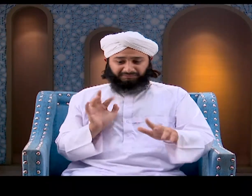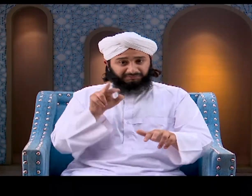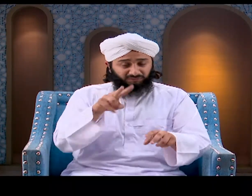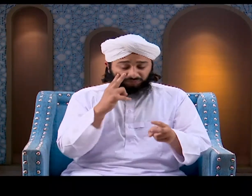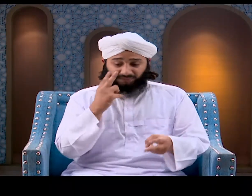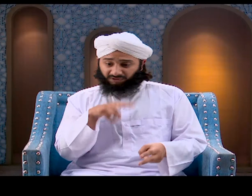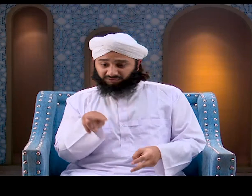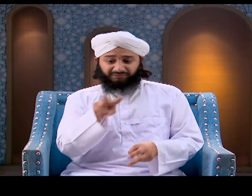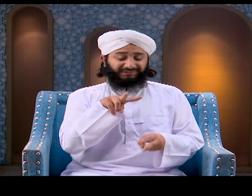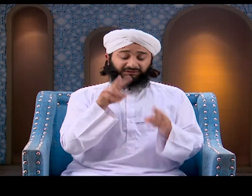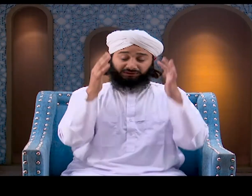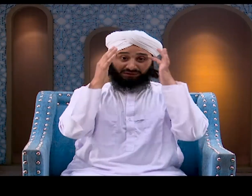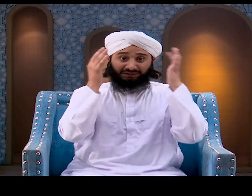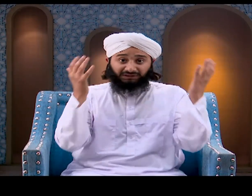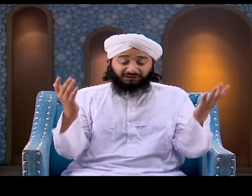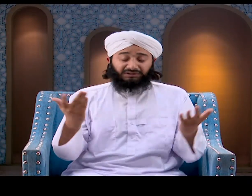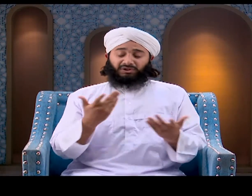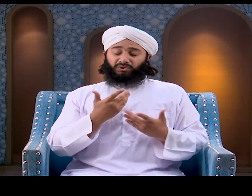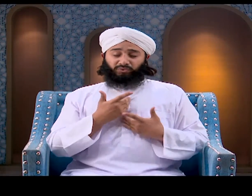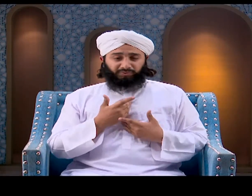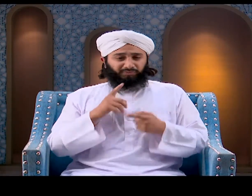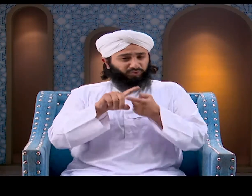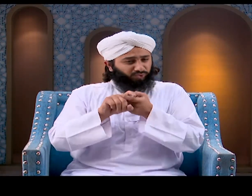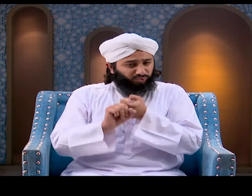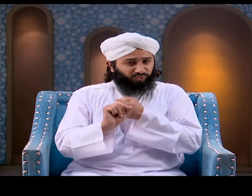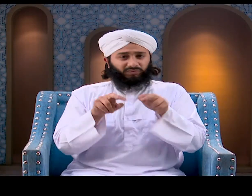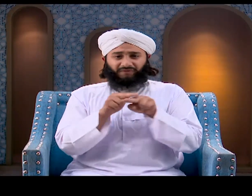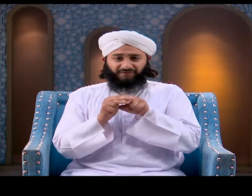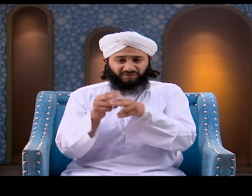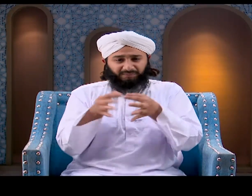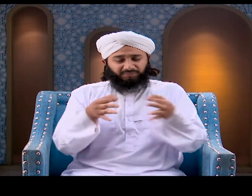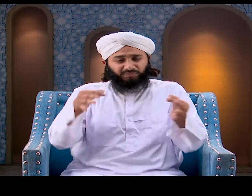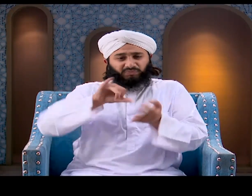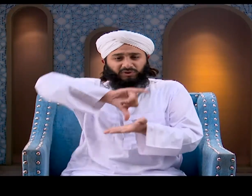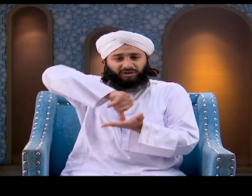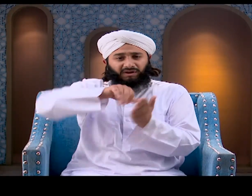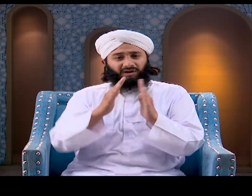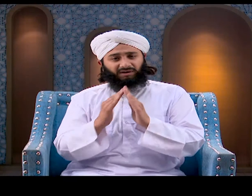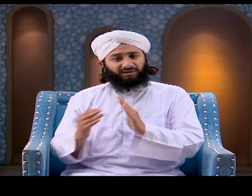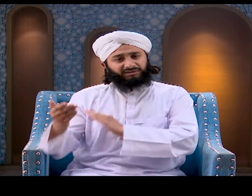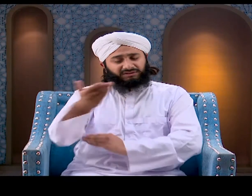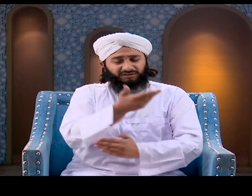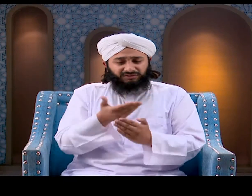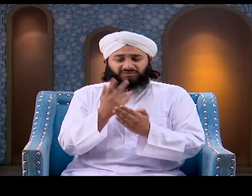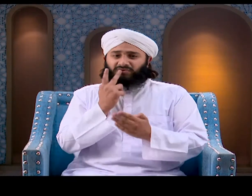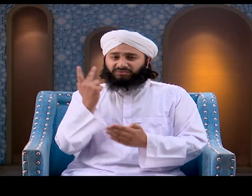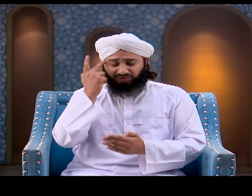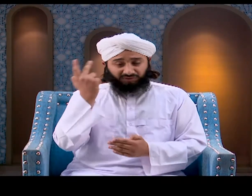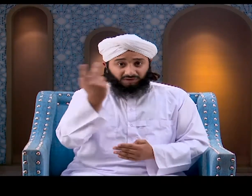اپنے عزیز رشتہ دار، دوست احباب، پڑوسی، محلے دار، ارد گرد اٹھنے بیٹھنے والے جو اب